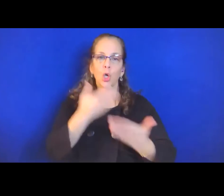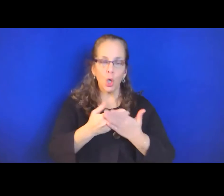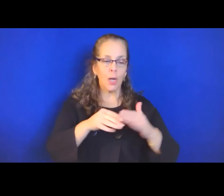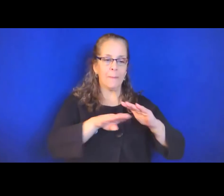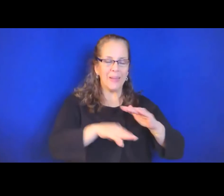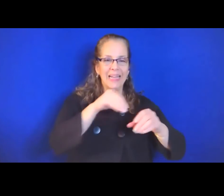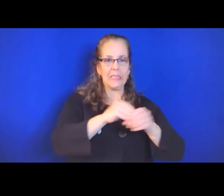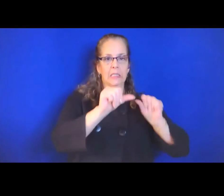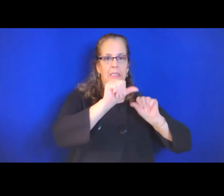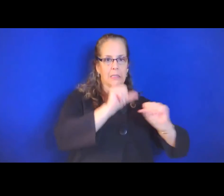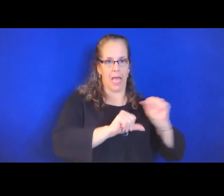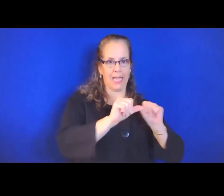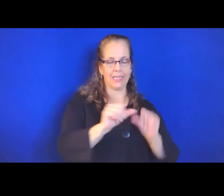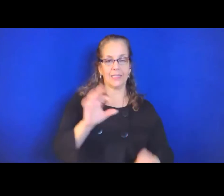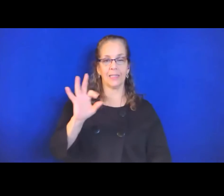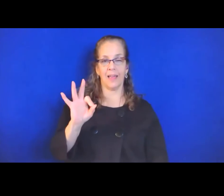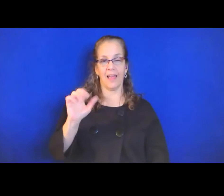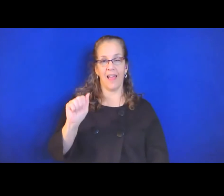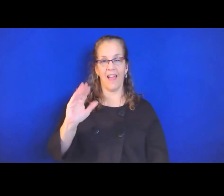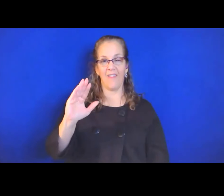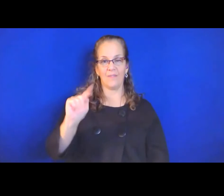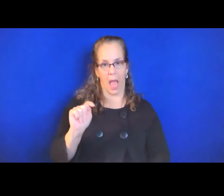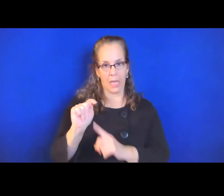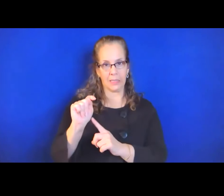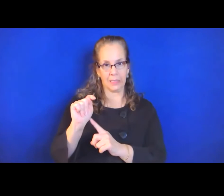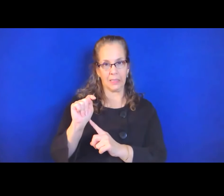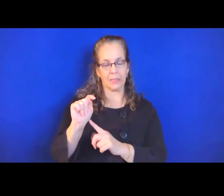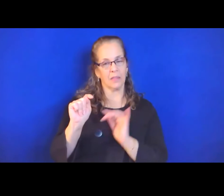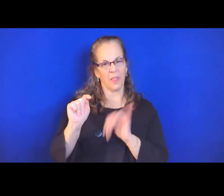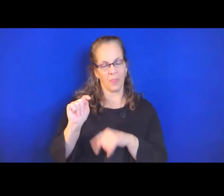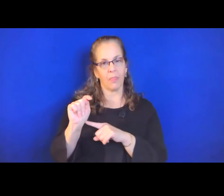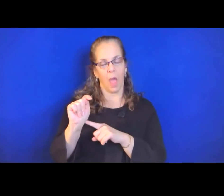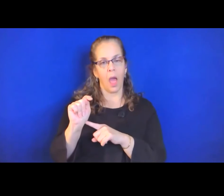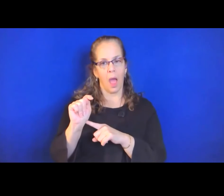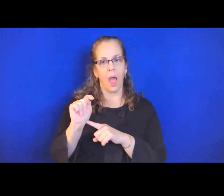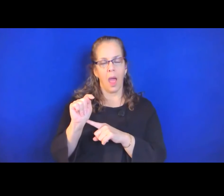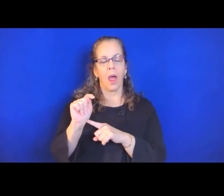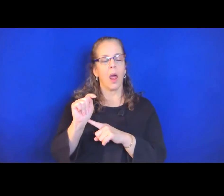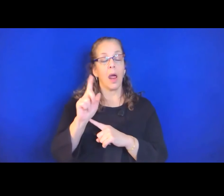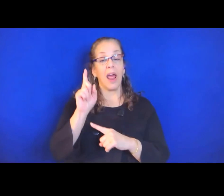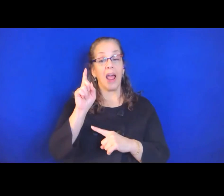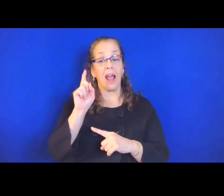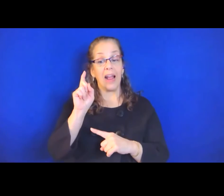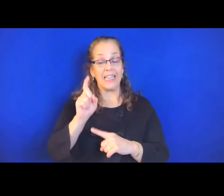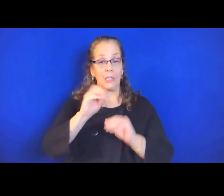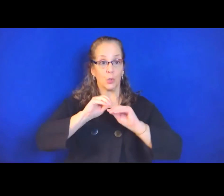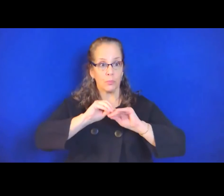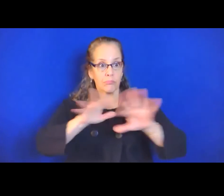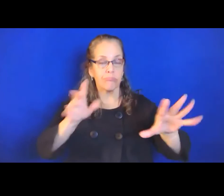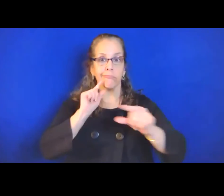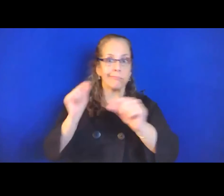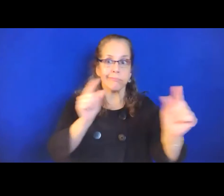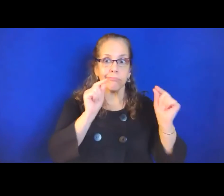我们是希望是好的一些信息，还有一些正确的一些科学信息呢，是